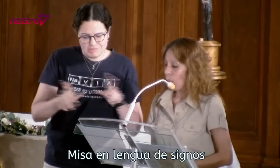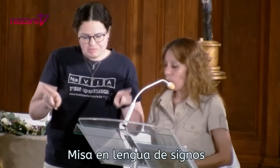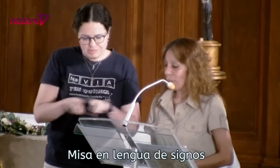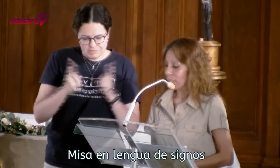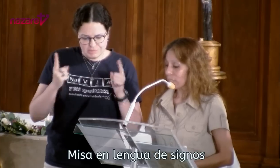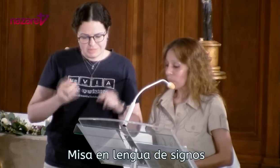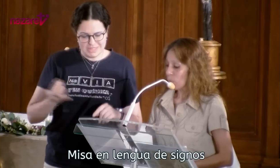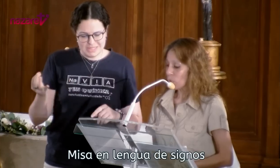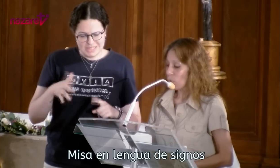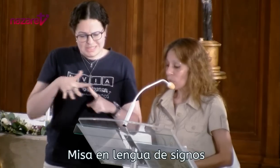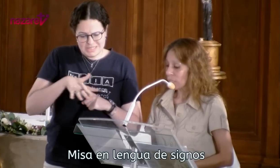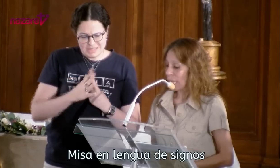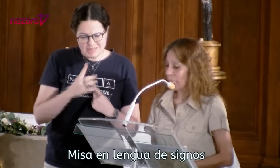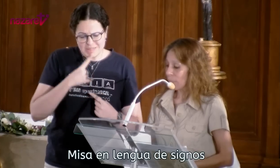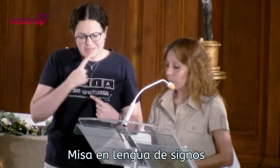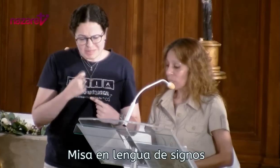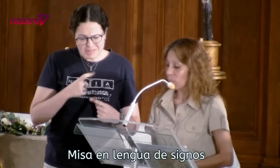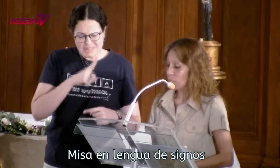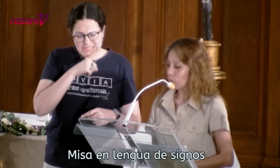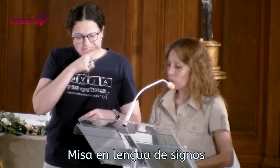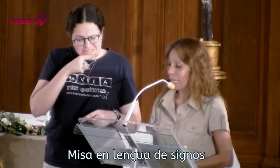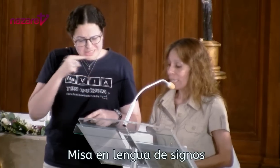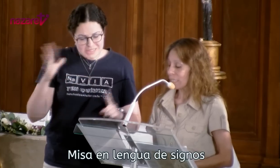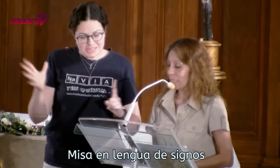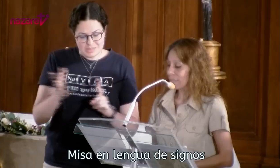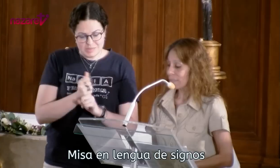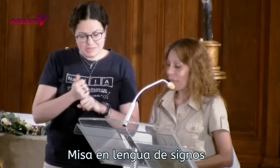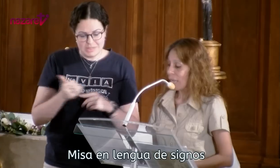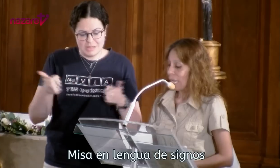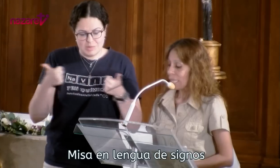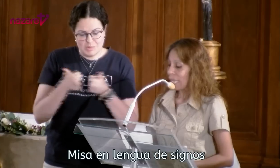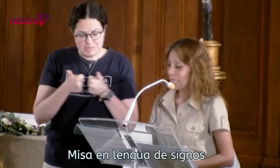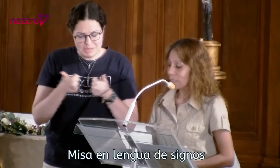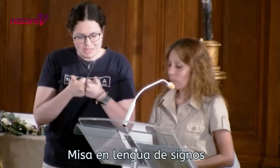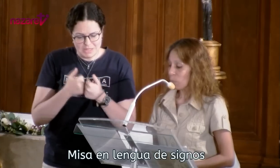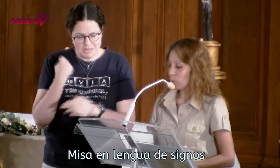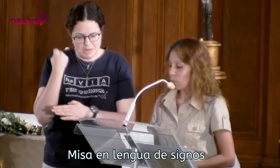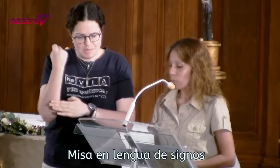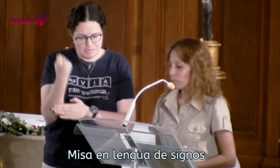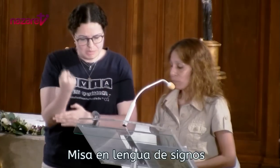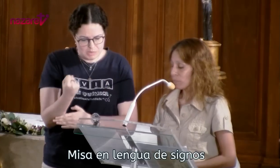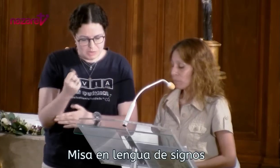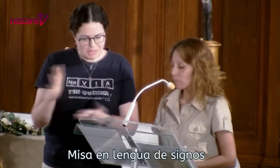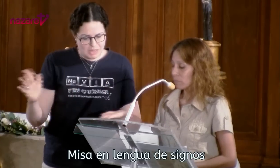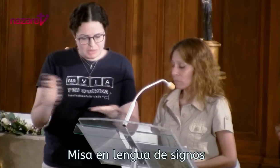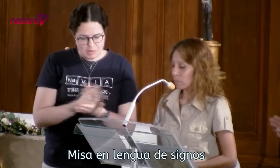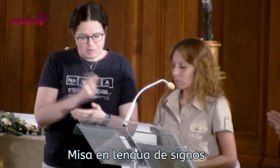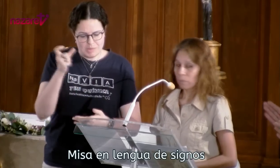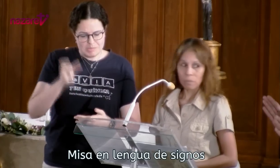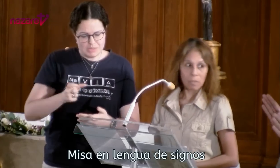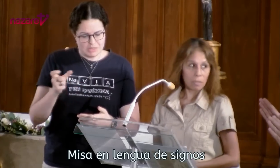buen testimonio de desprendimiento de la riqueza de este mundo. No lo he leído,